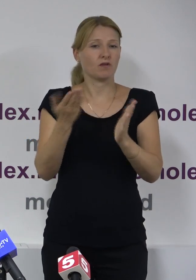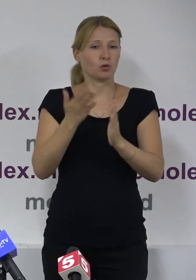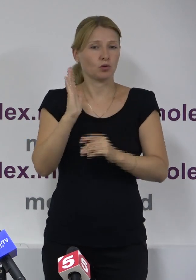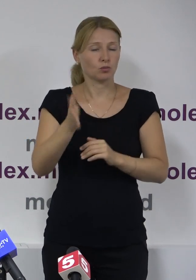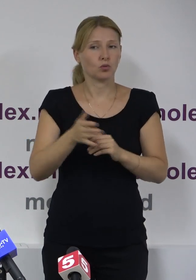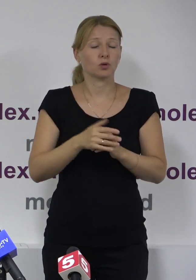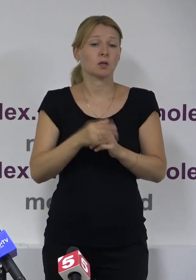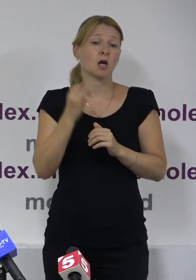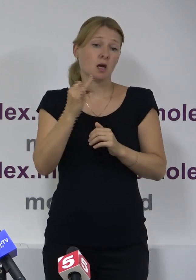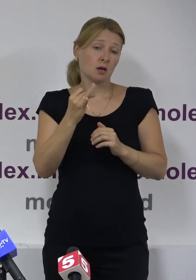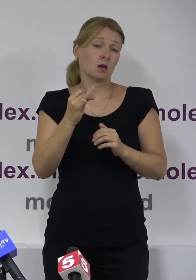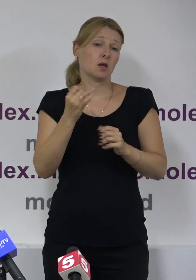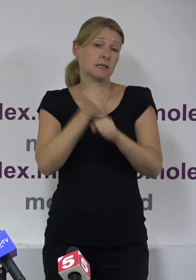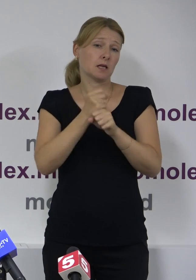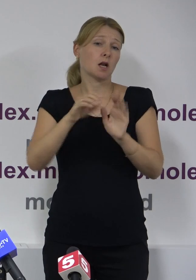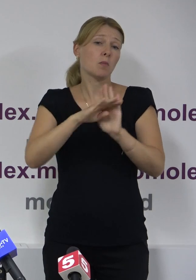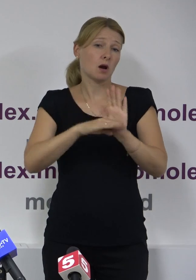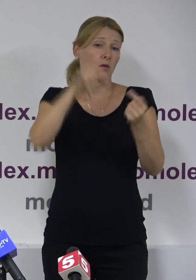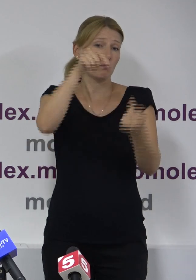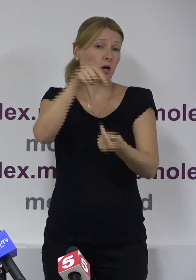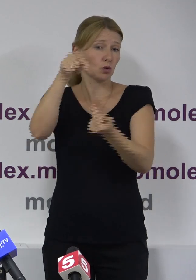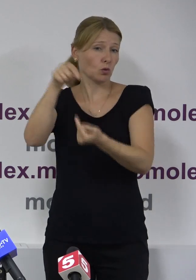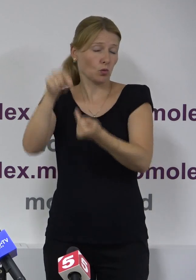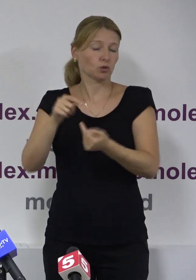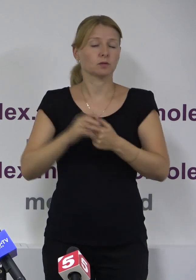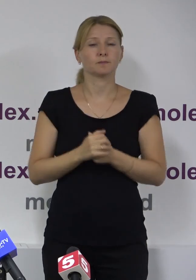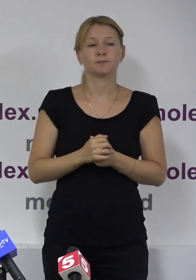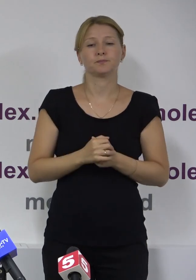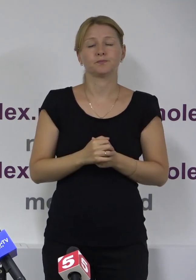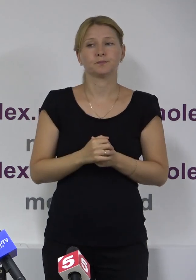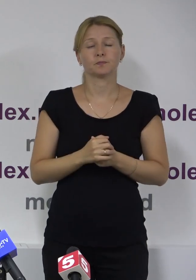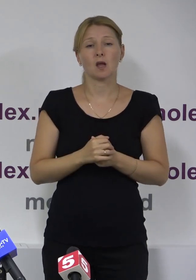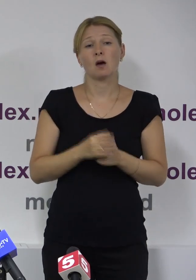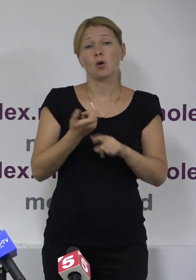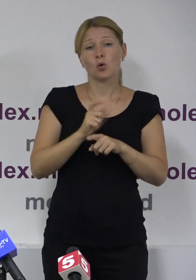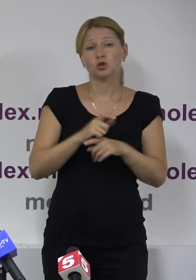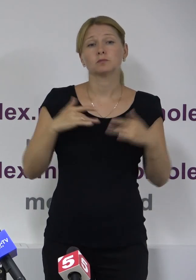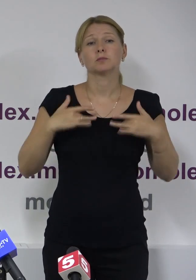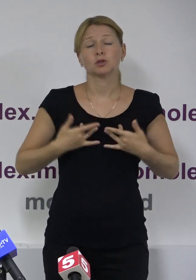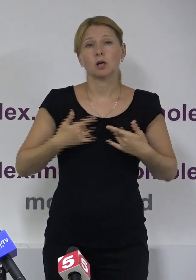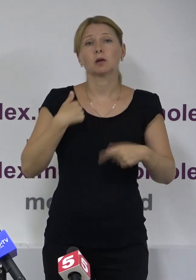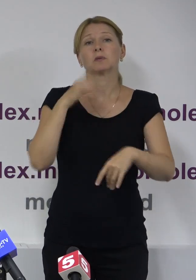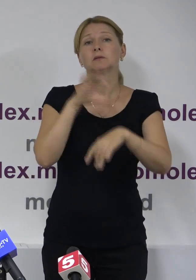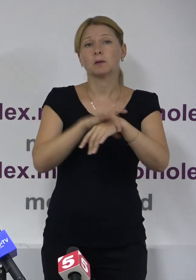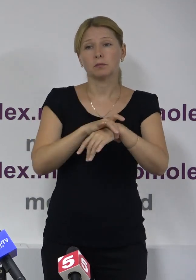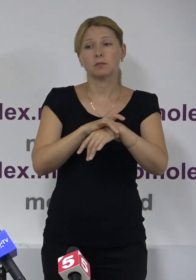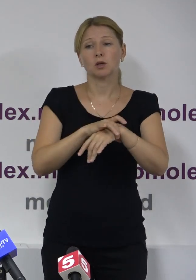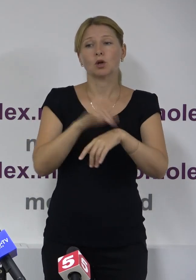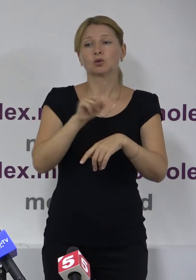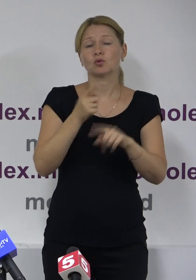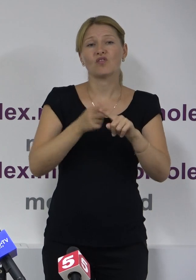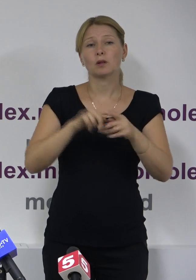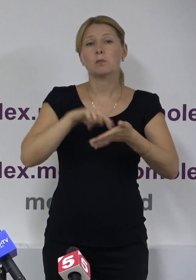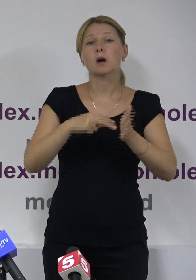și programul calendaristic pentru alegerile ce urmează. Cu regret am constatat că în